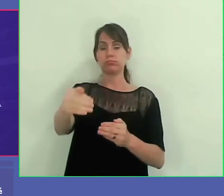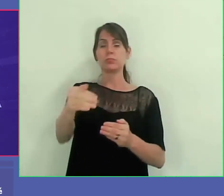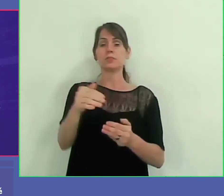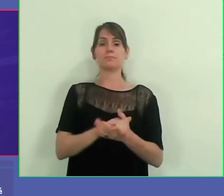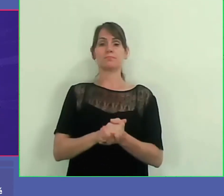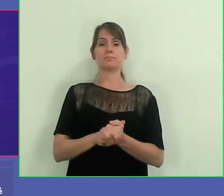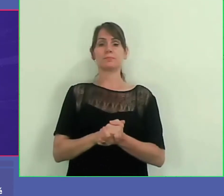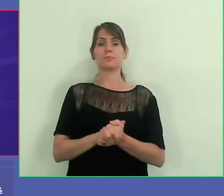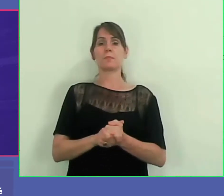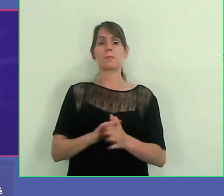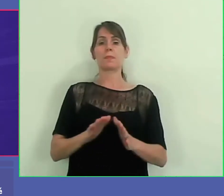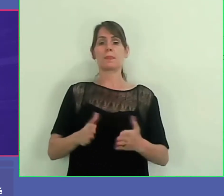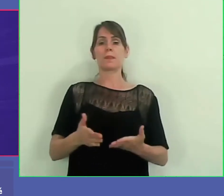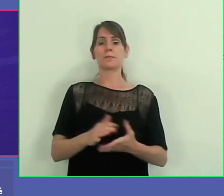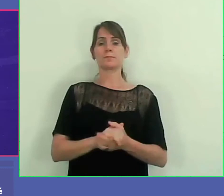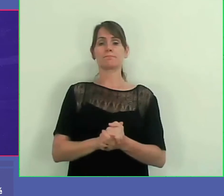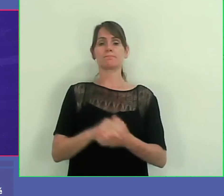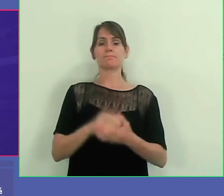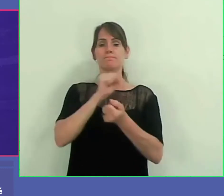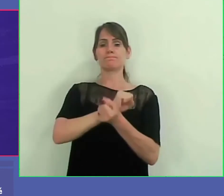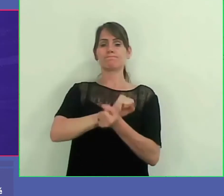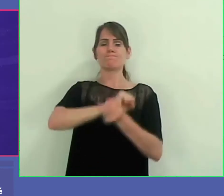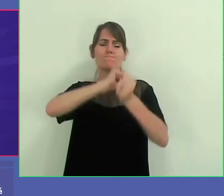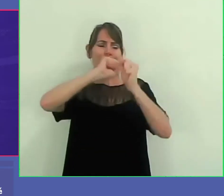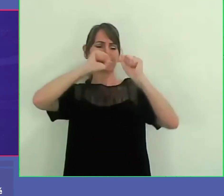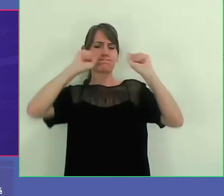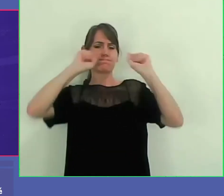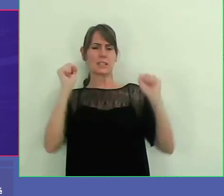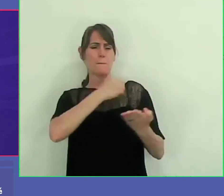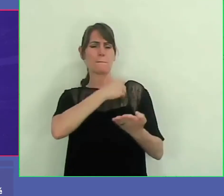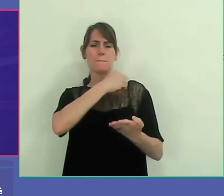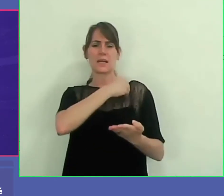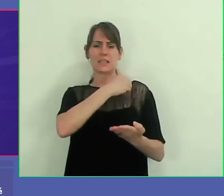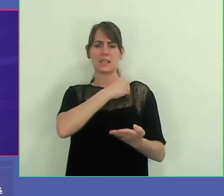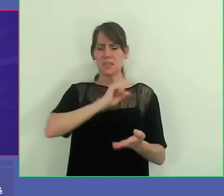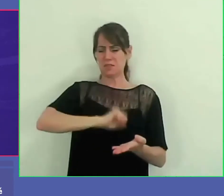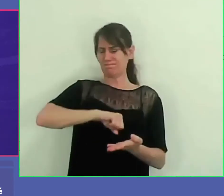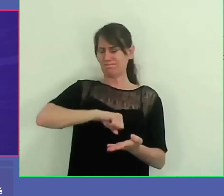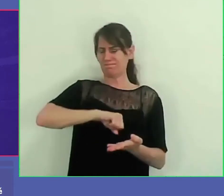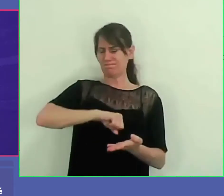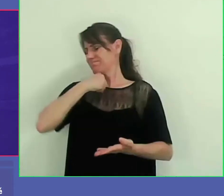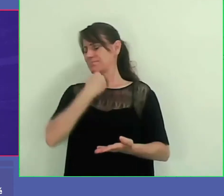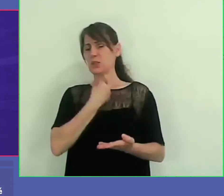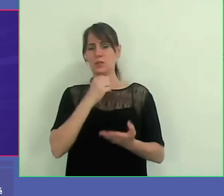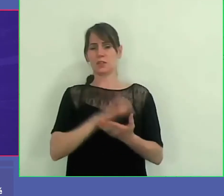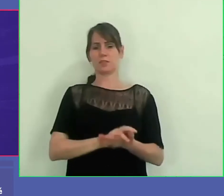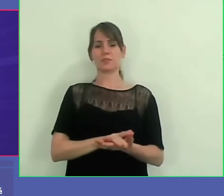Mas agora, livrai-vos de tudo isto: raiva, ódio,